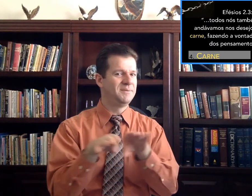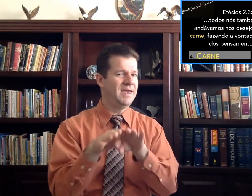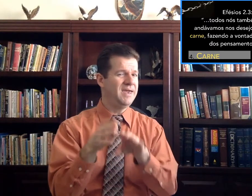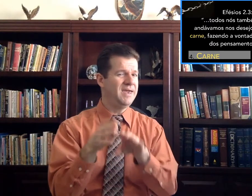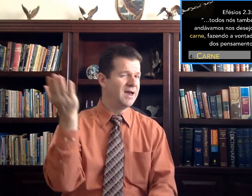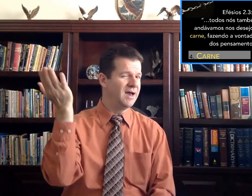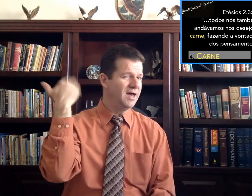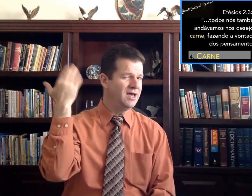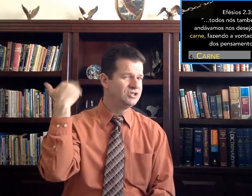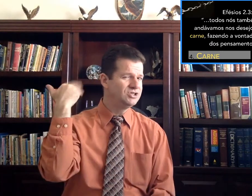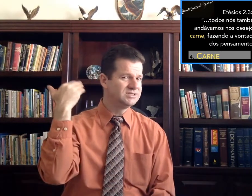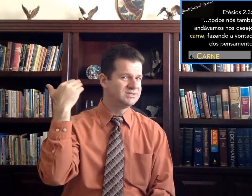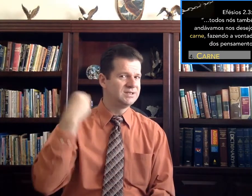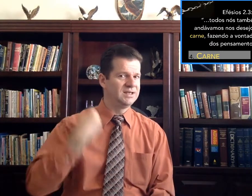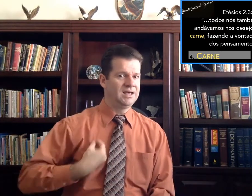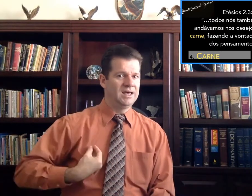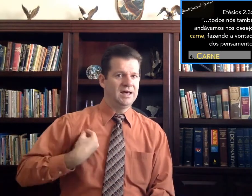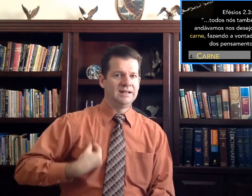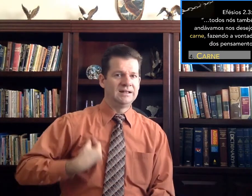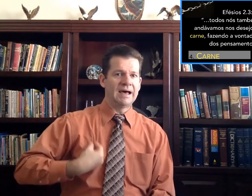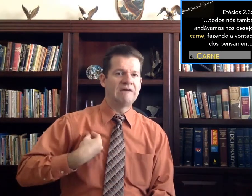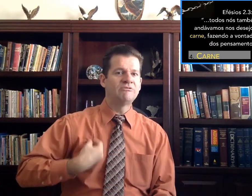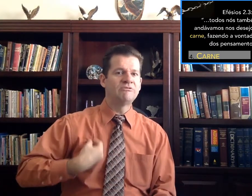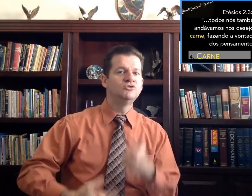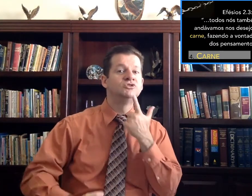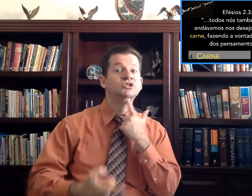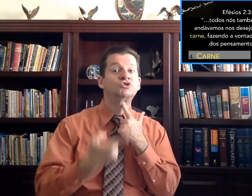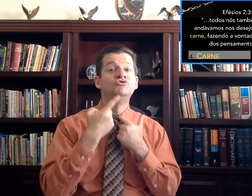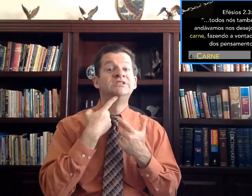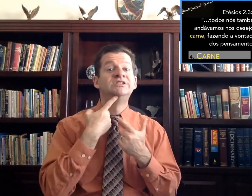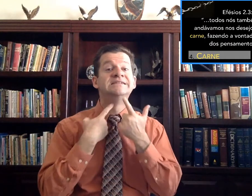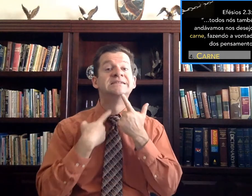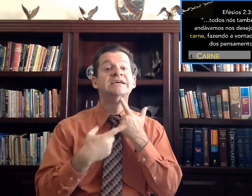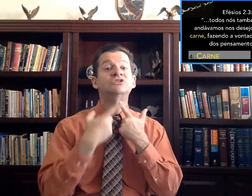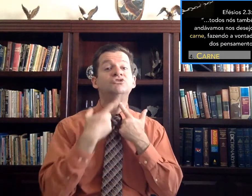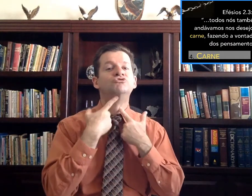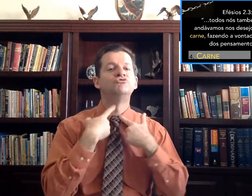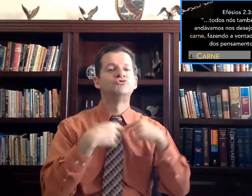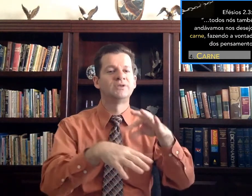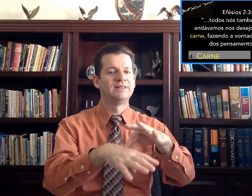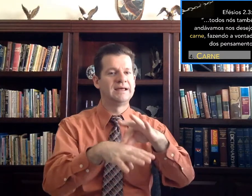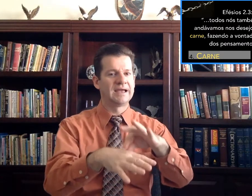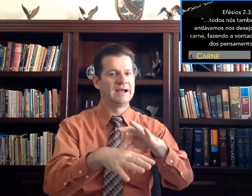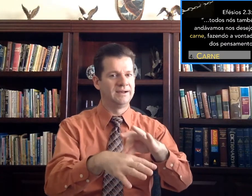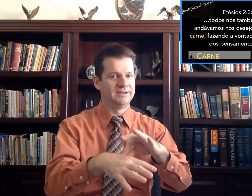também antes andávamos nos desejos da carne.